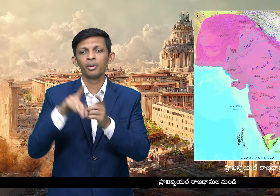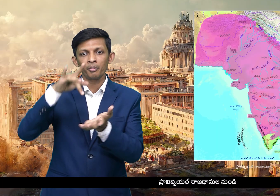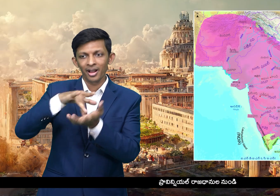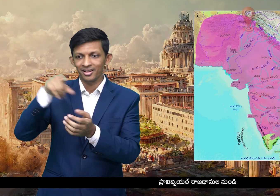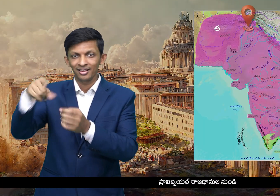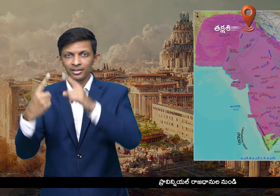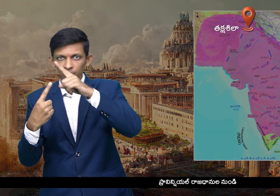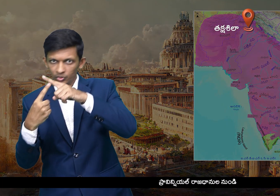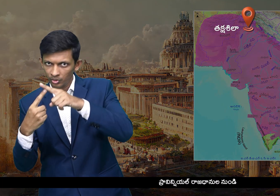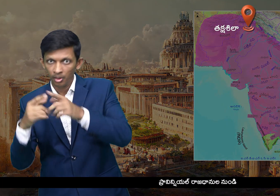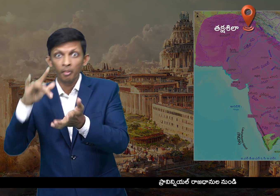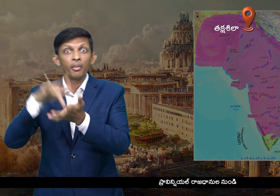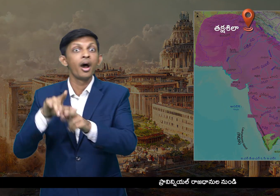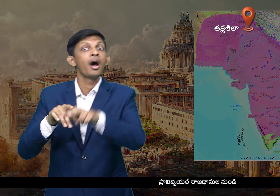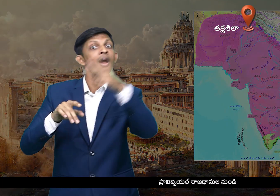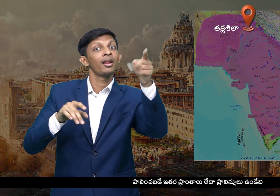ప్రావిన్సియల్ రాజధానుల నుండి